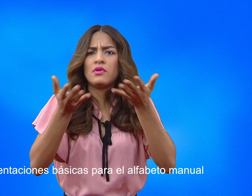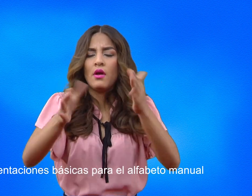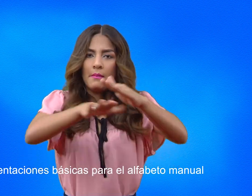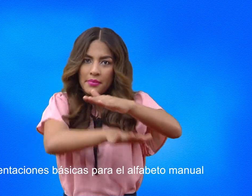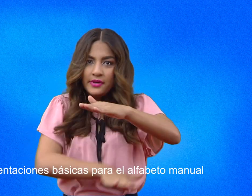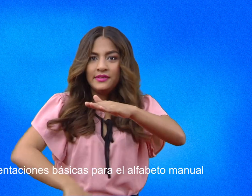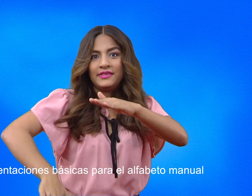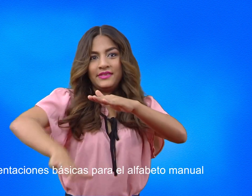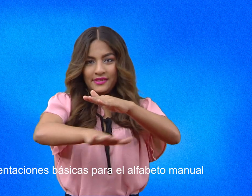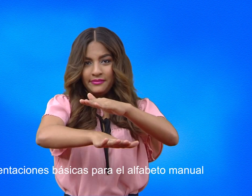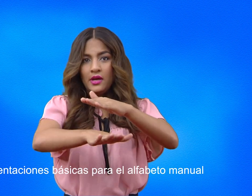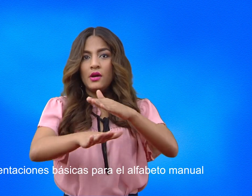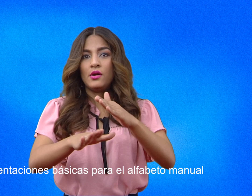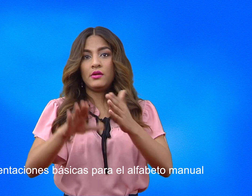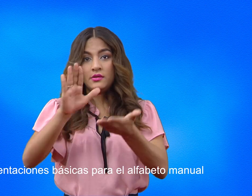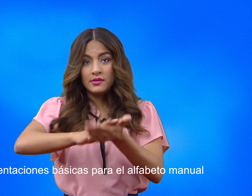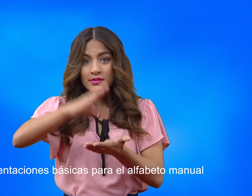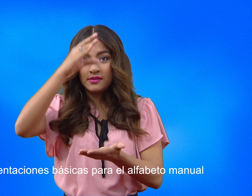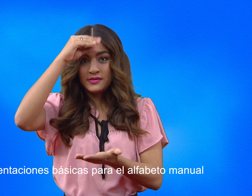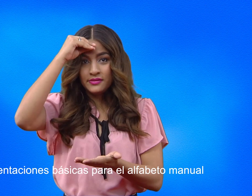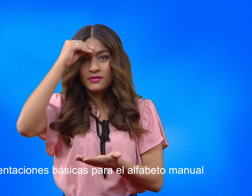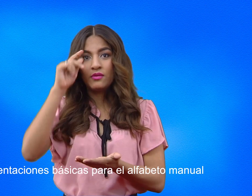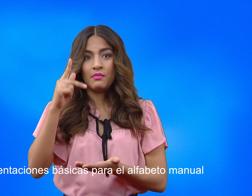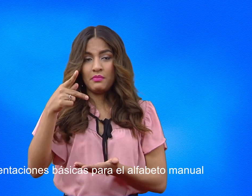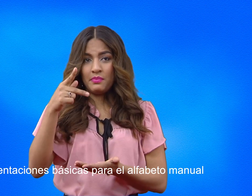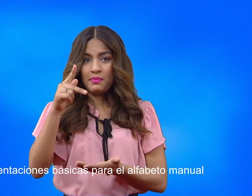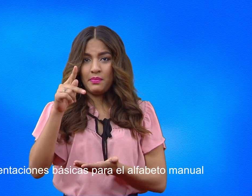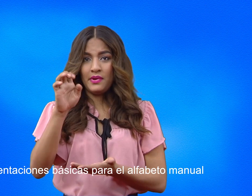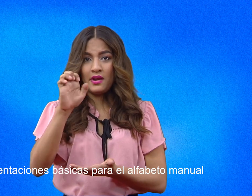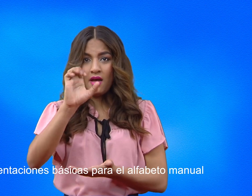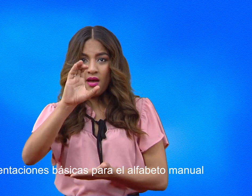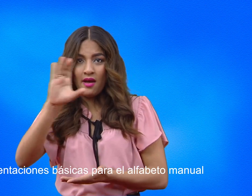Orientaciones básicas para el alfabeto manual,